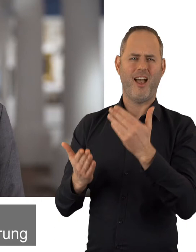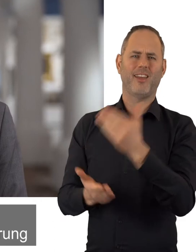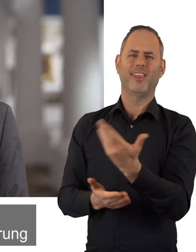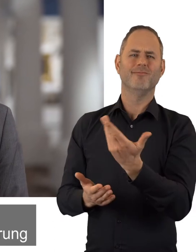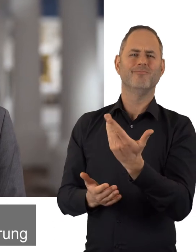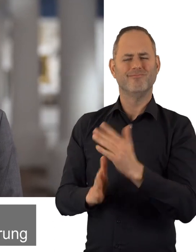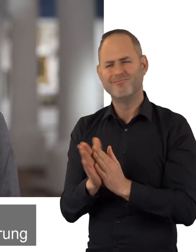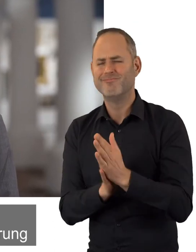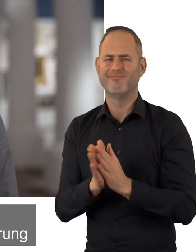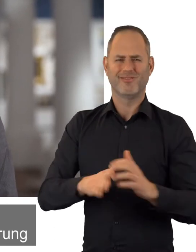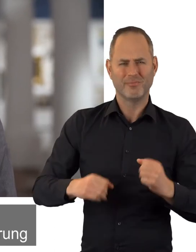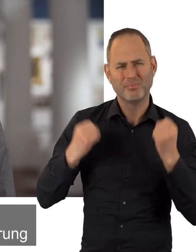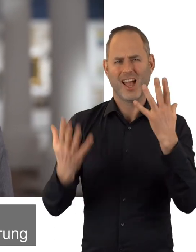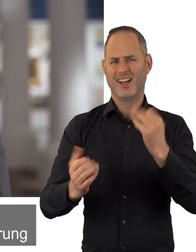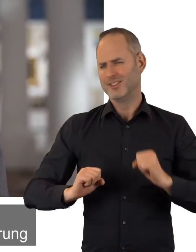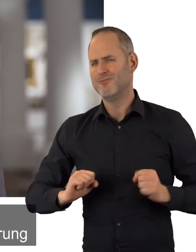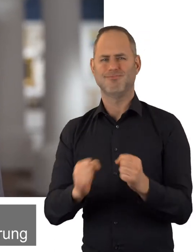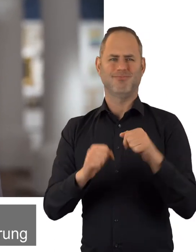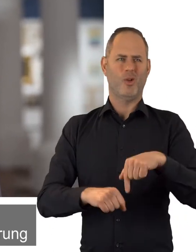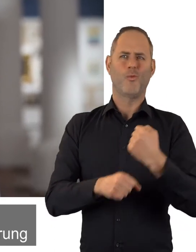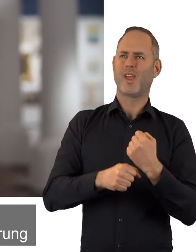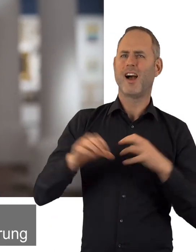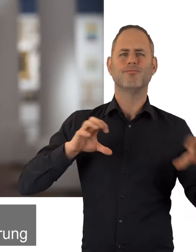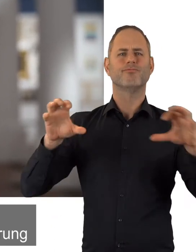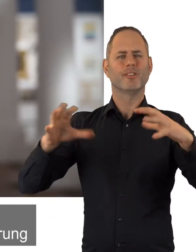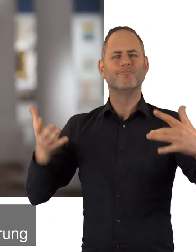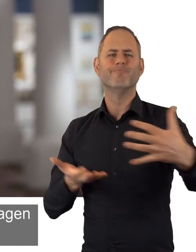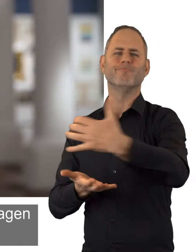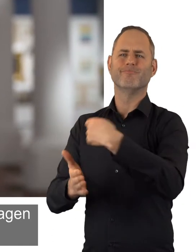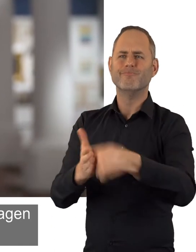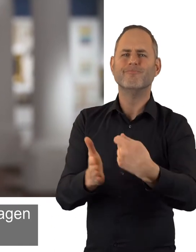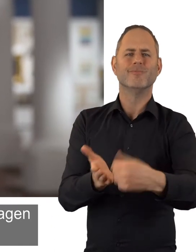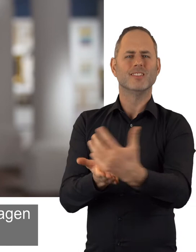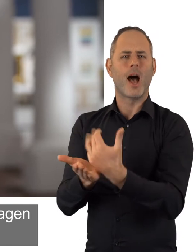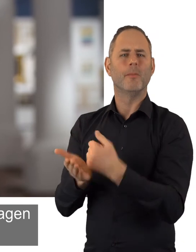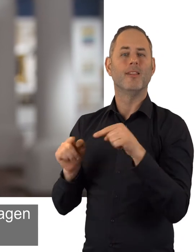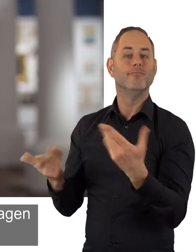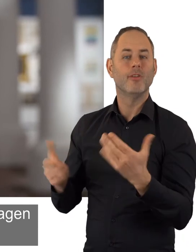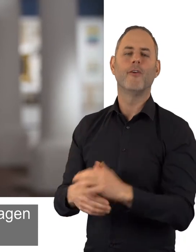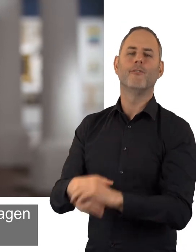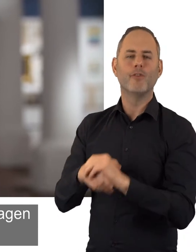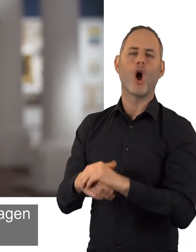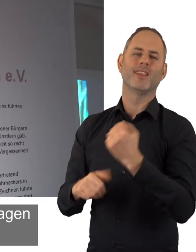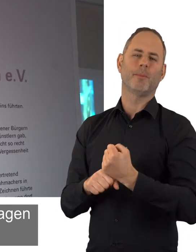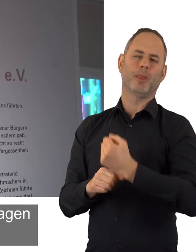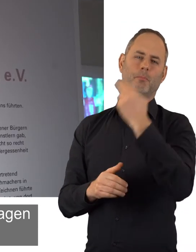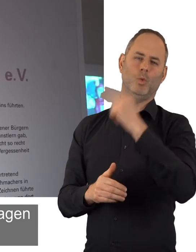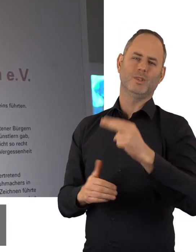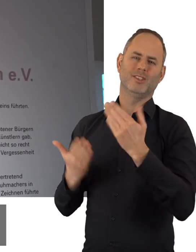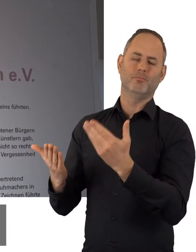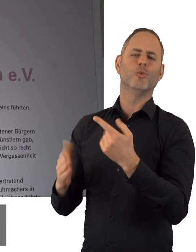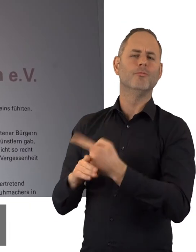denen, die hier mit viel Enthusiasmus und Begeisterung diese Werke zusammengetragen und gesammelt haben.